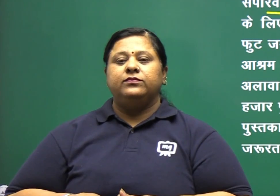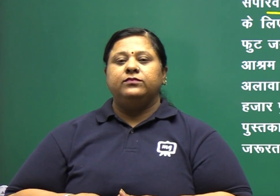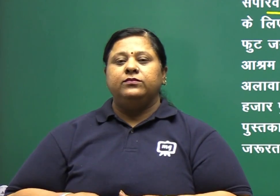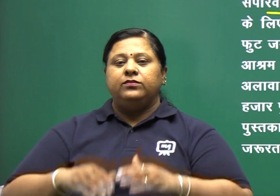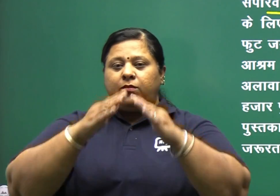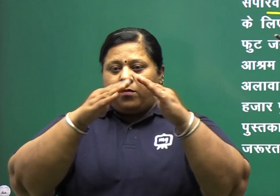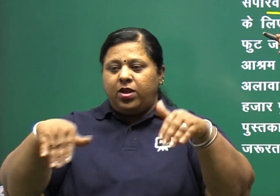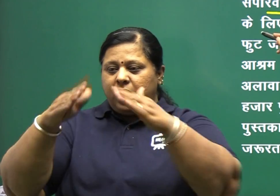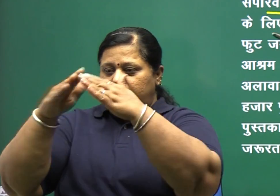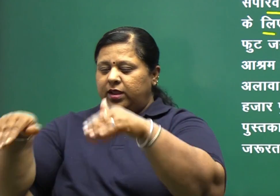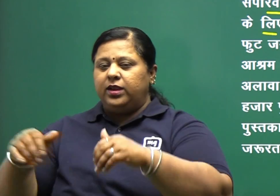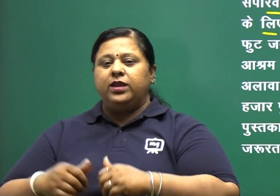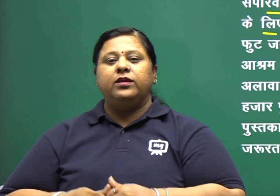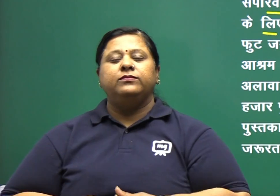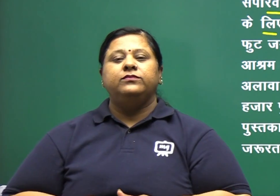मकान के लिए